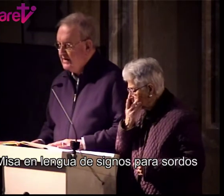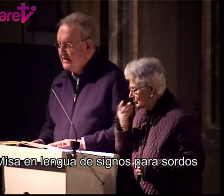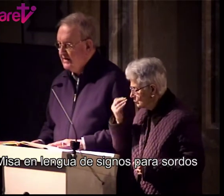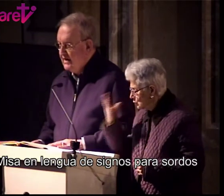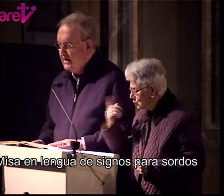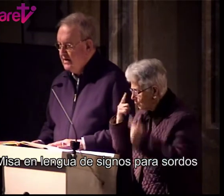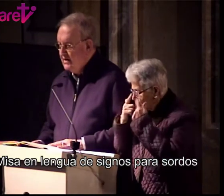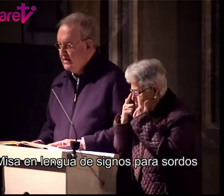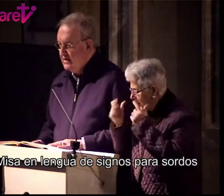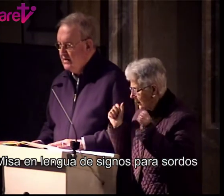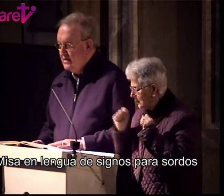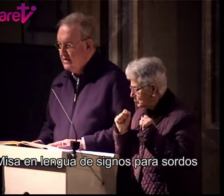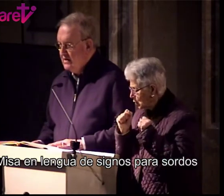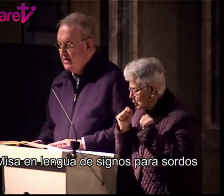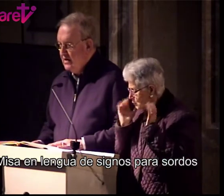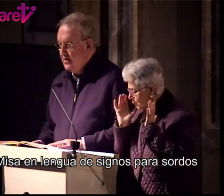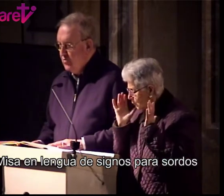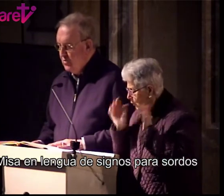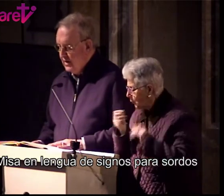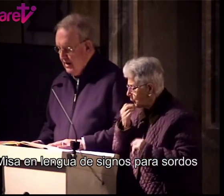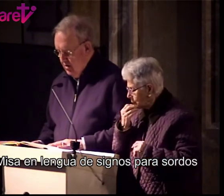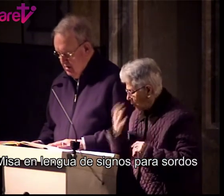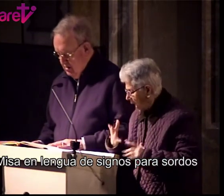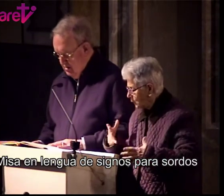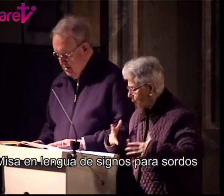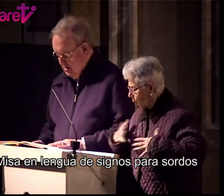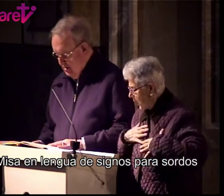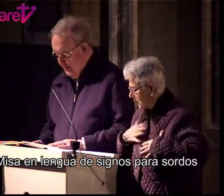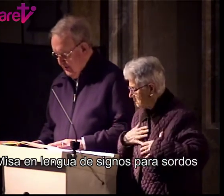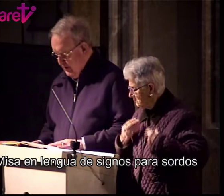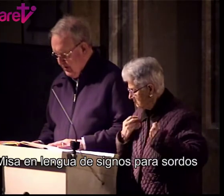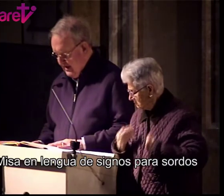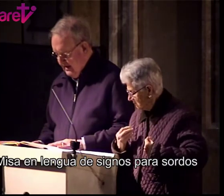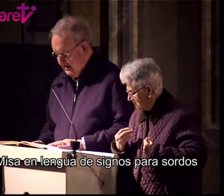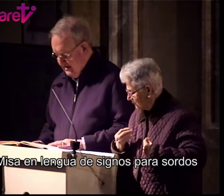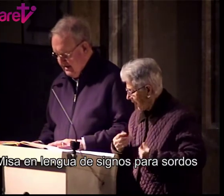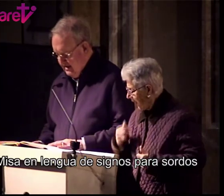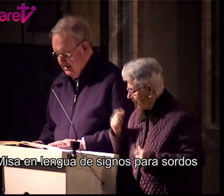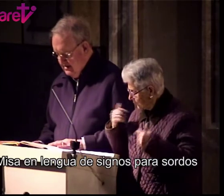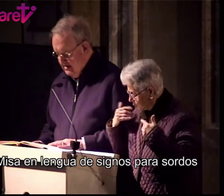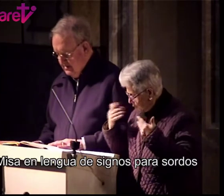levántate y úngelo, porque es este.